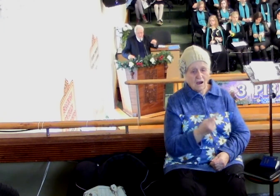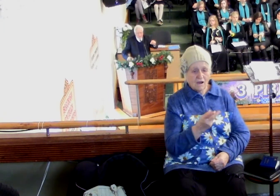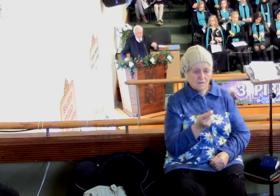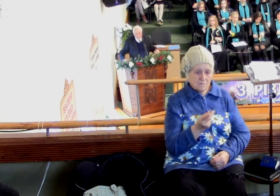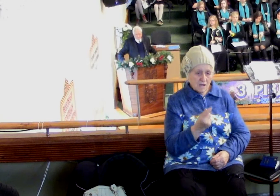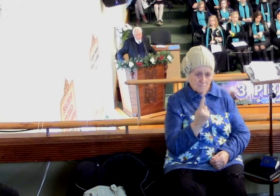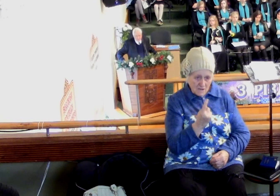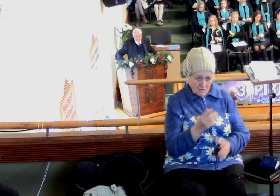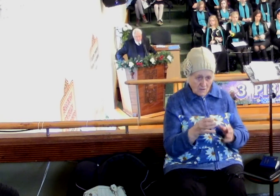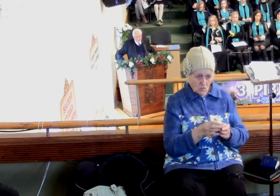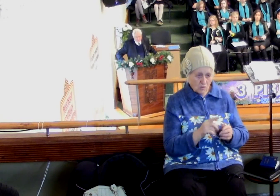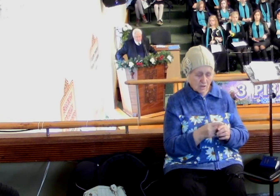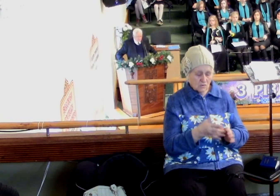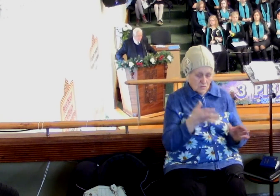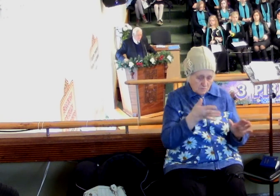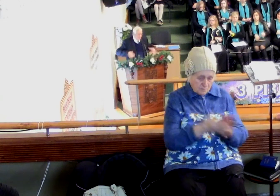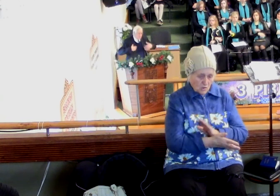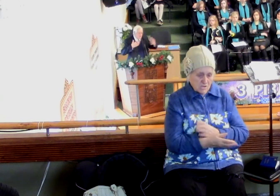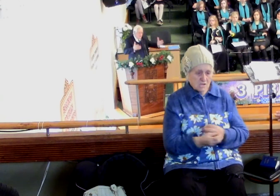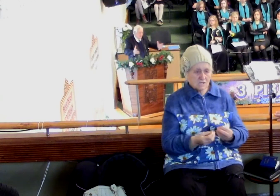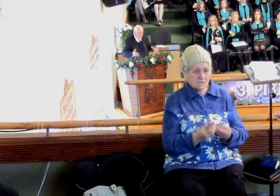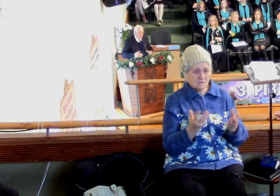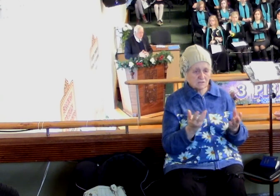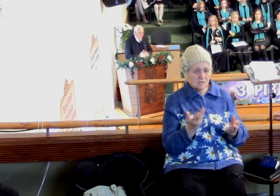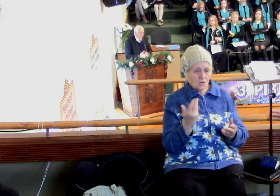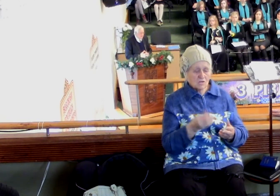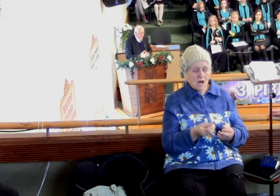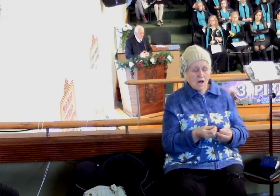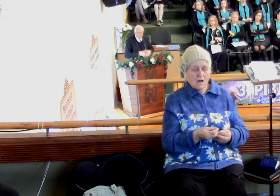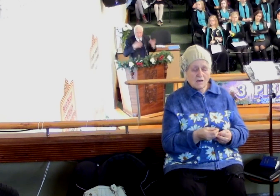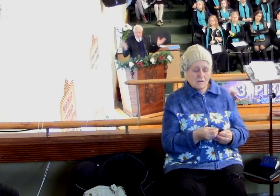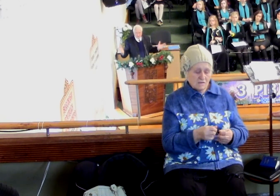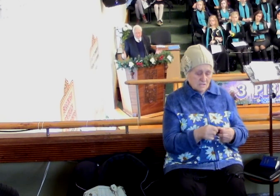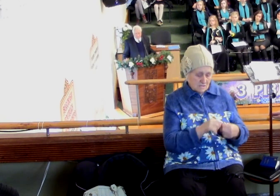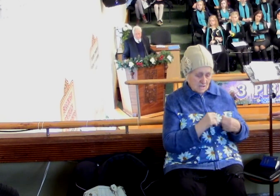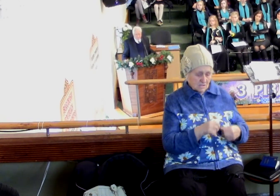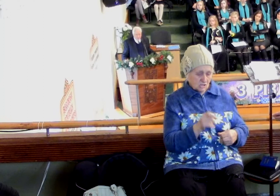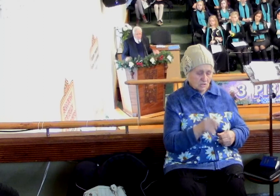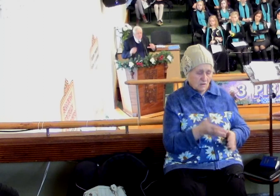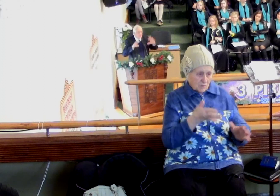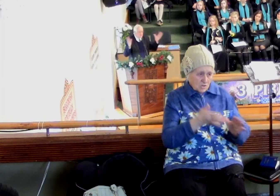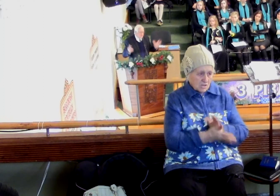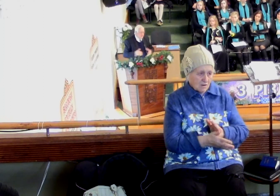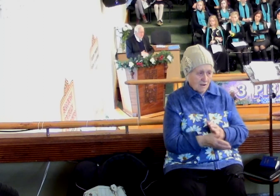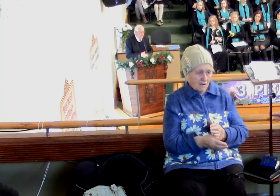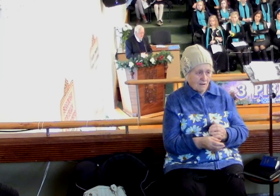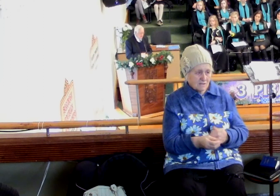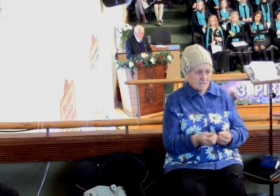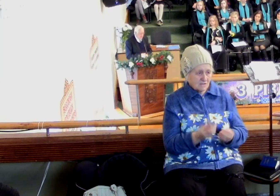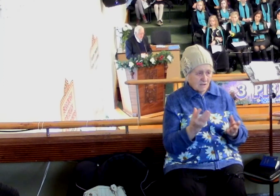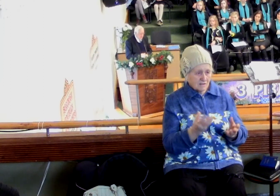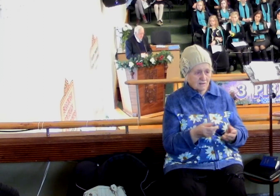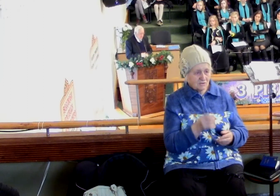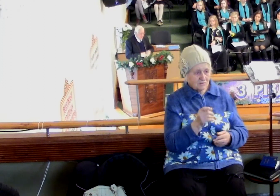Когда проникает свет в сердце человека, оно меняется. Оно не может не